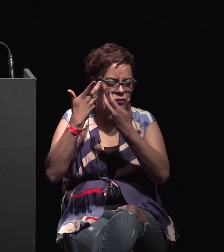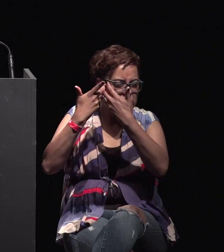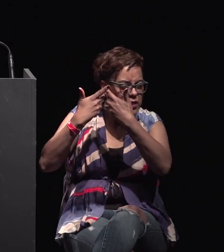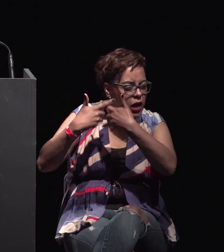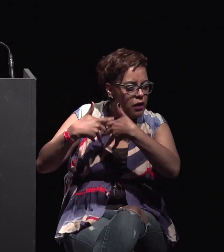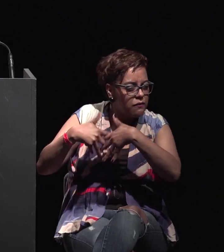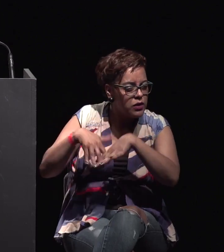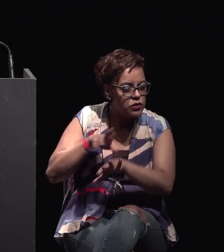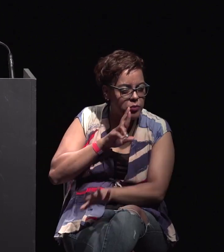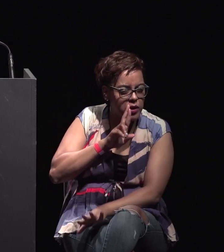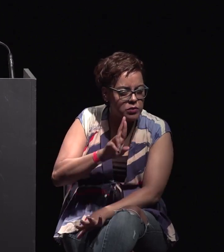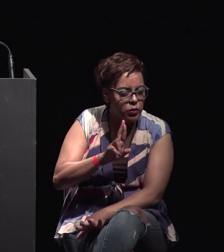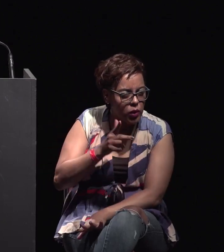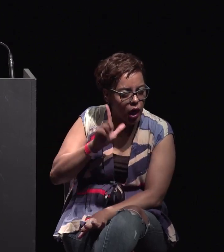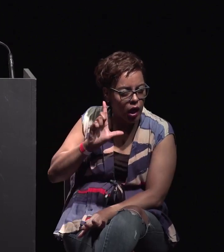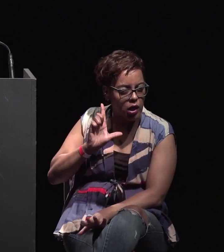refletiu